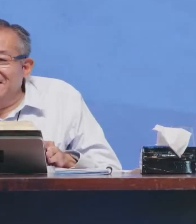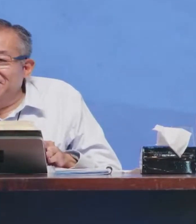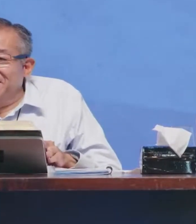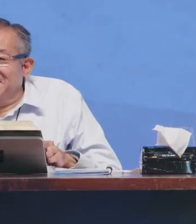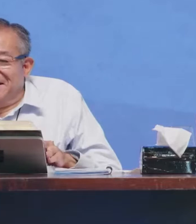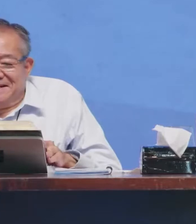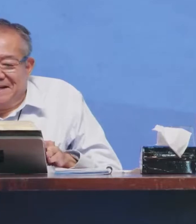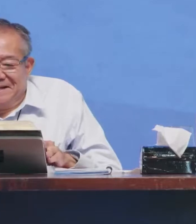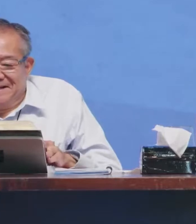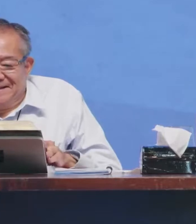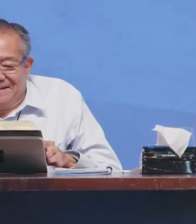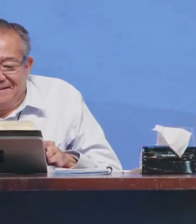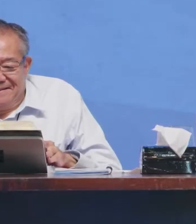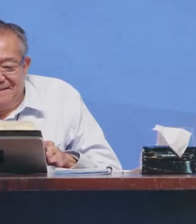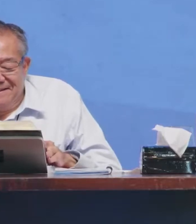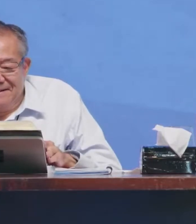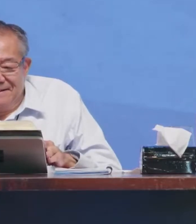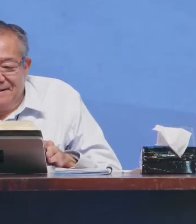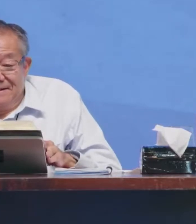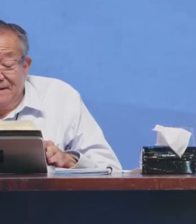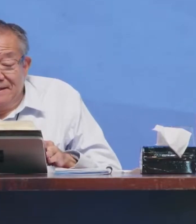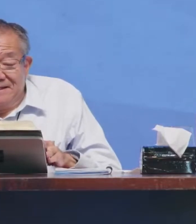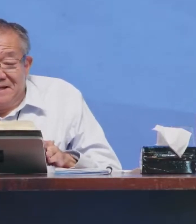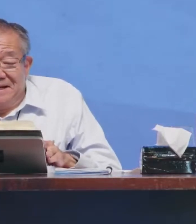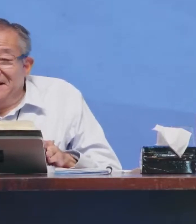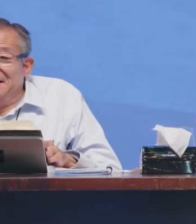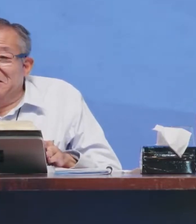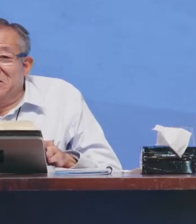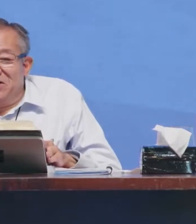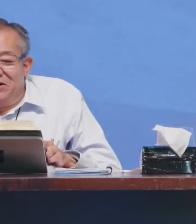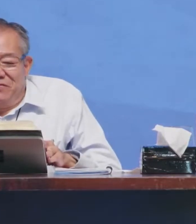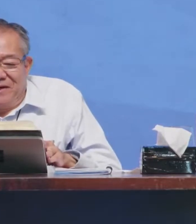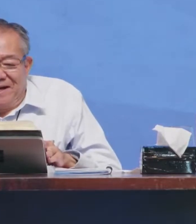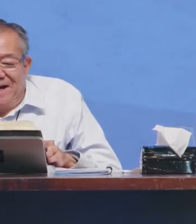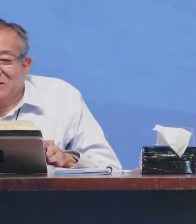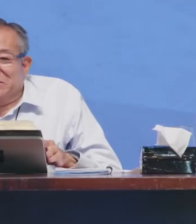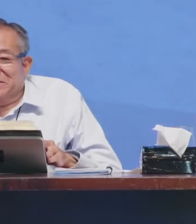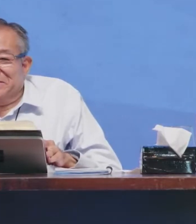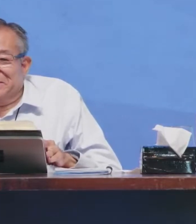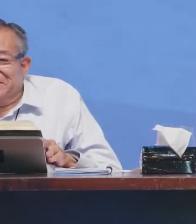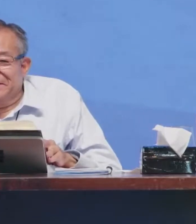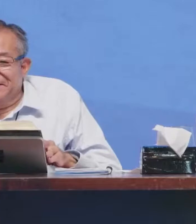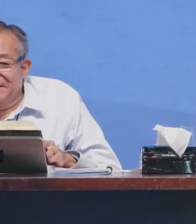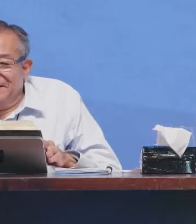dela me agradarei e serei glorificado,